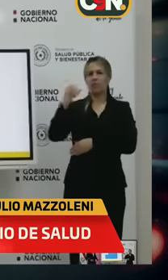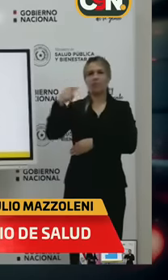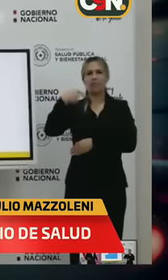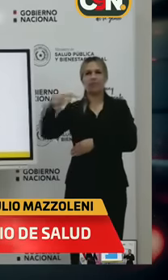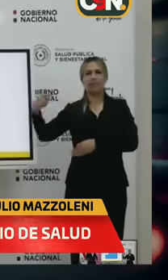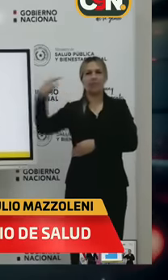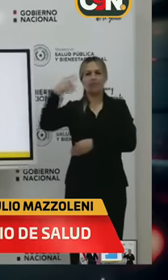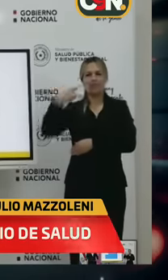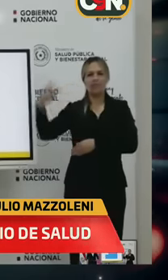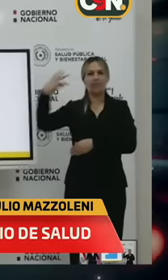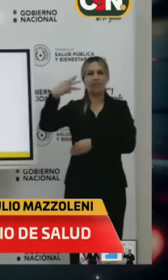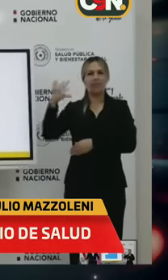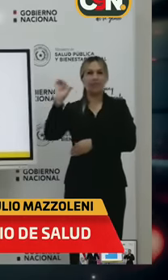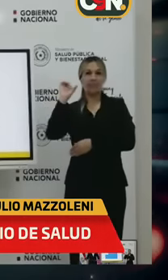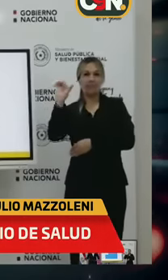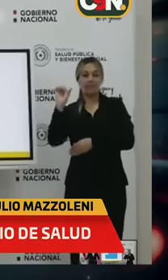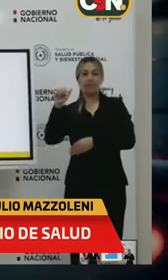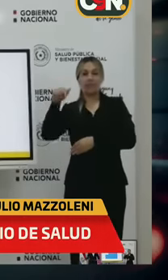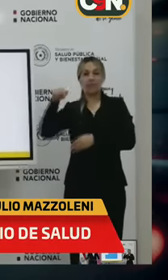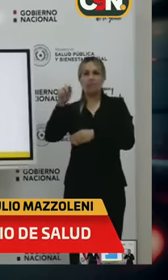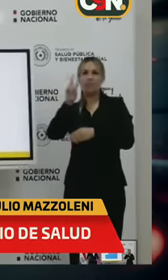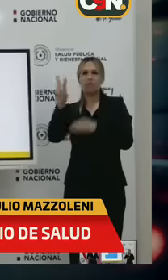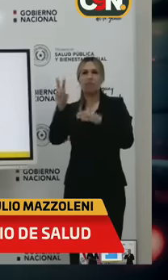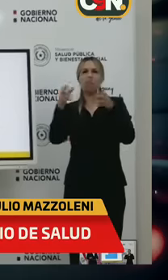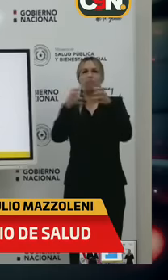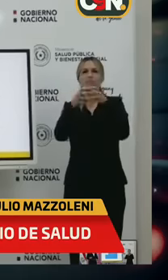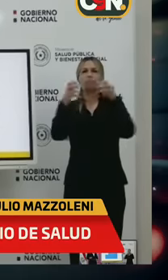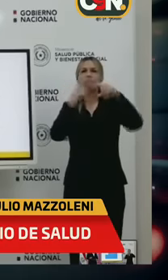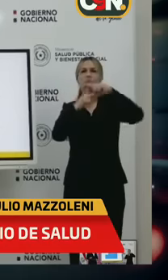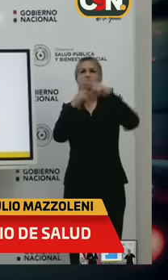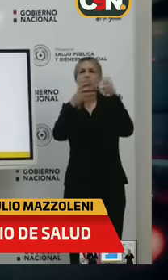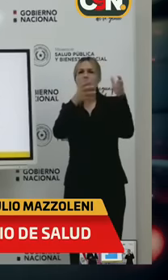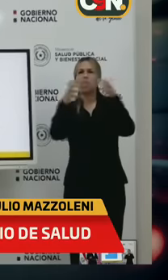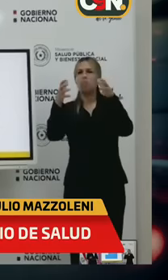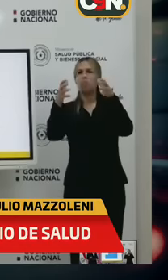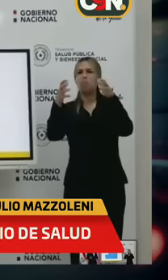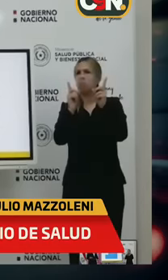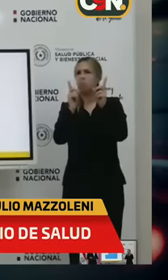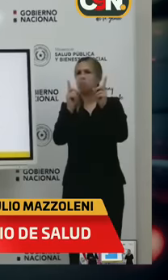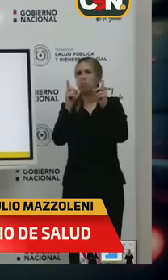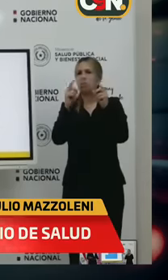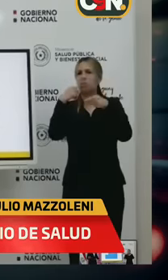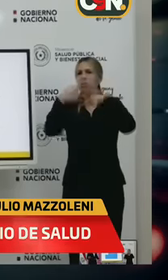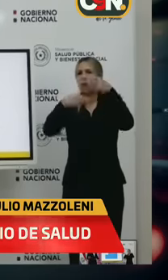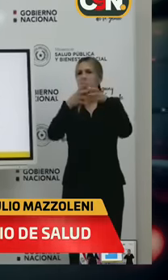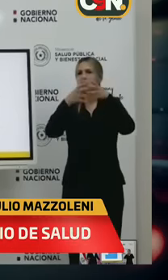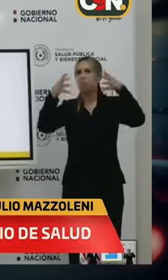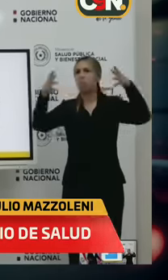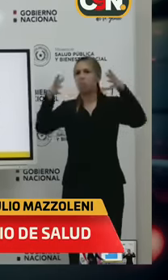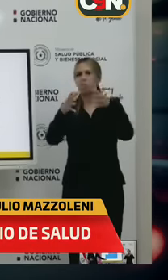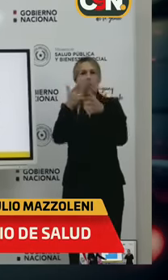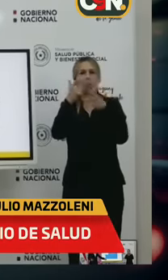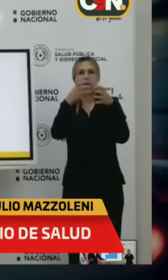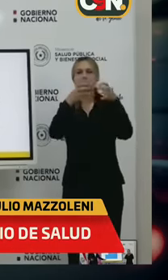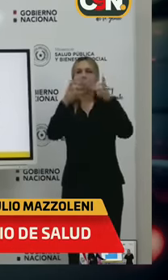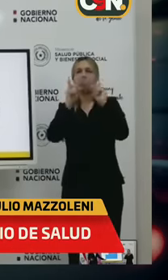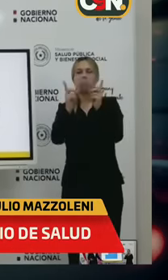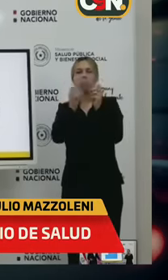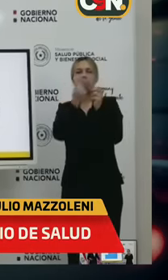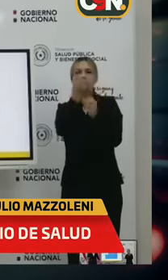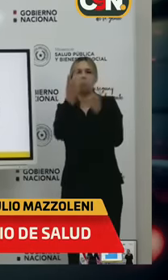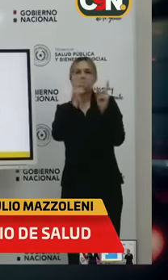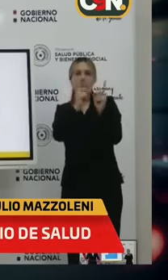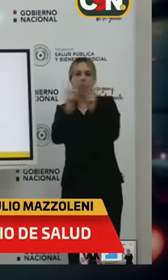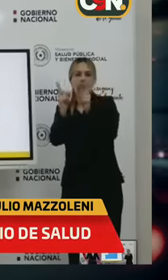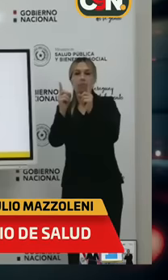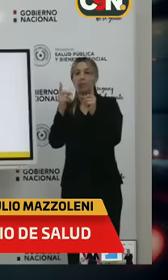aproximadamente tenemos un número bastante estable, con pocas variaciones. Las semanas más importantes son las últimas